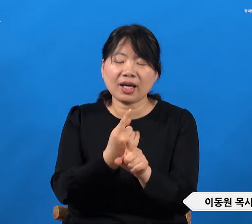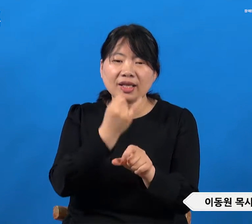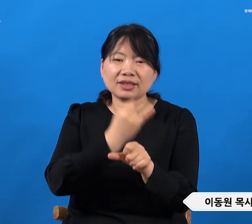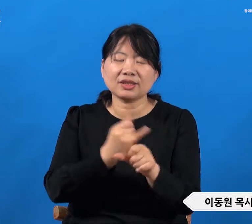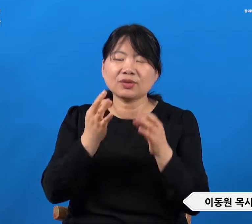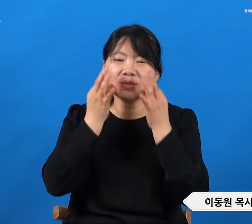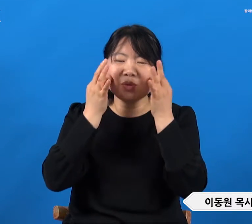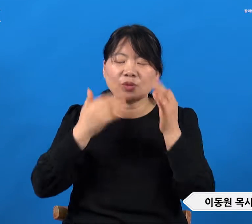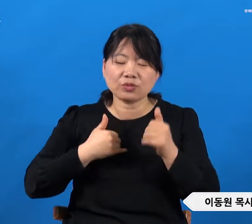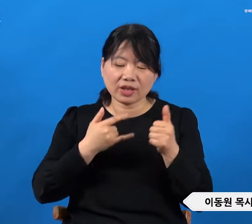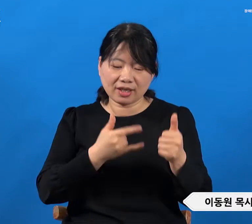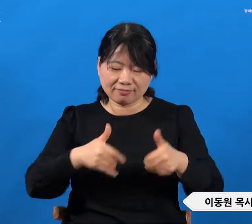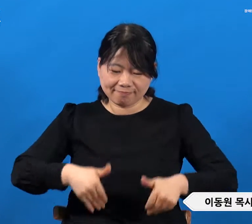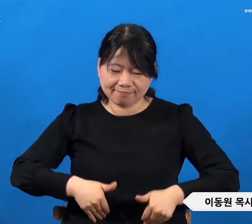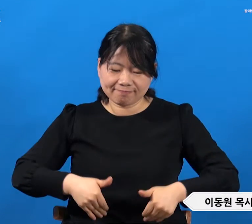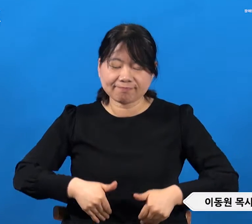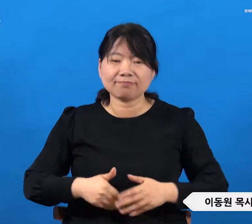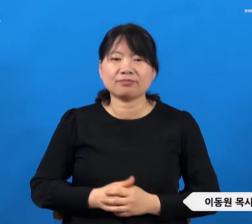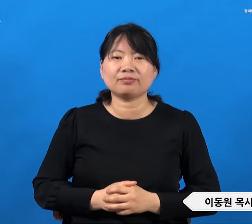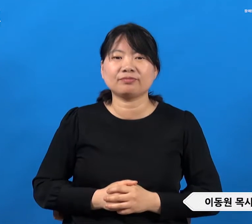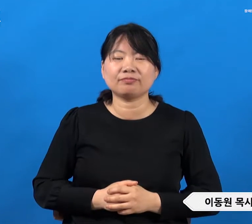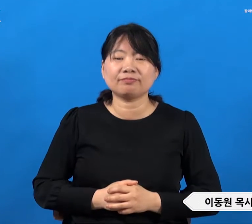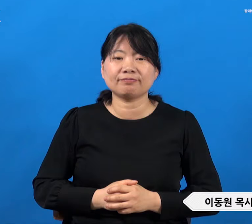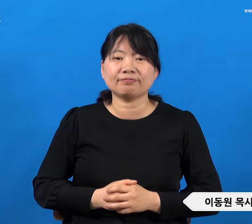바꿀 수 있는 노력이 우리에게 필요하다고 생각해요.